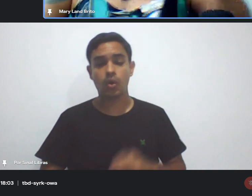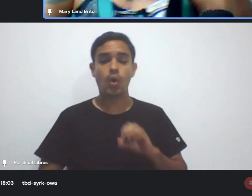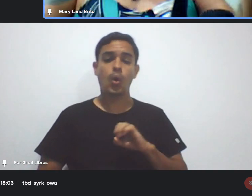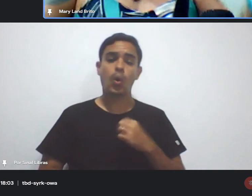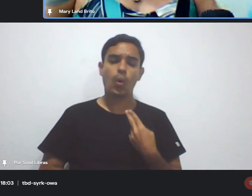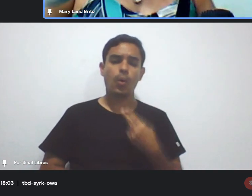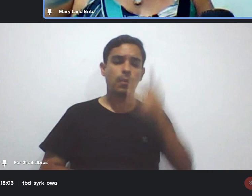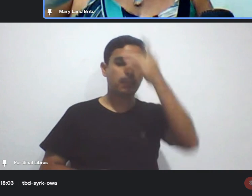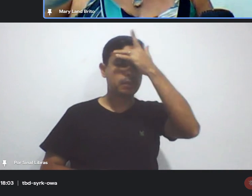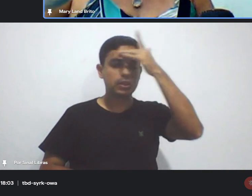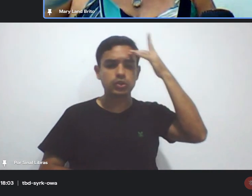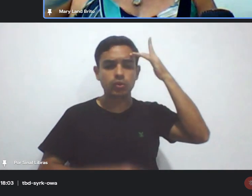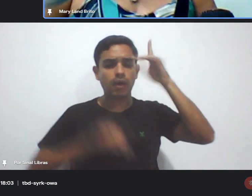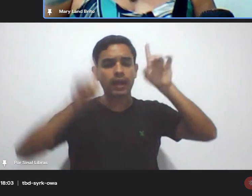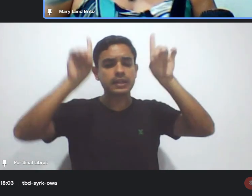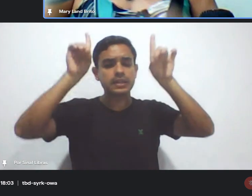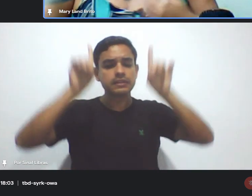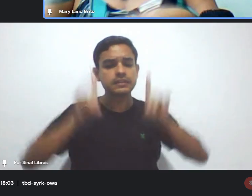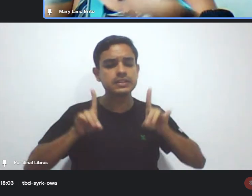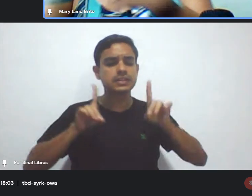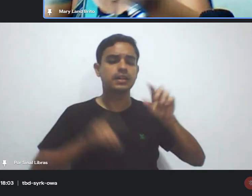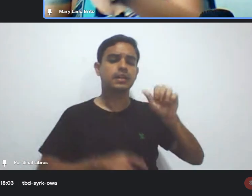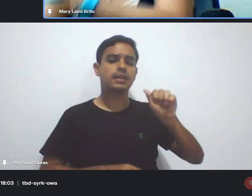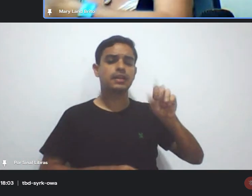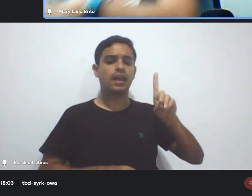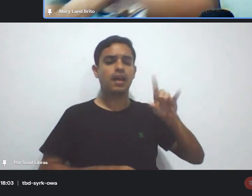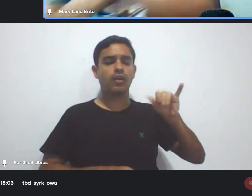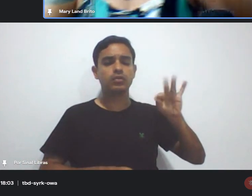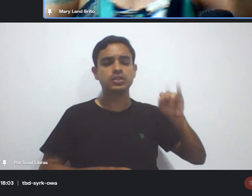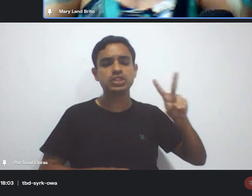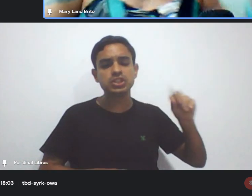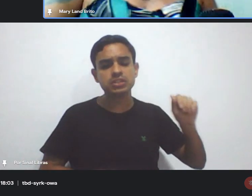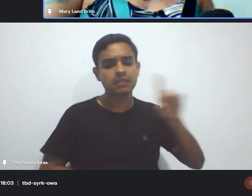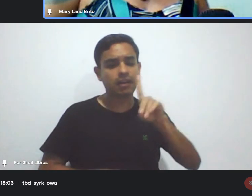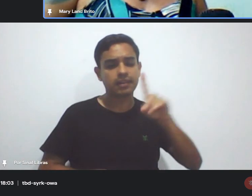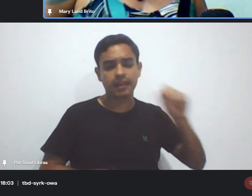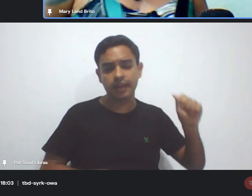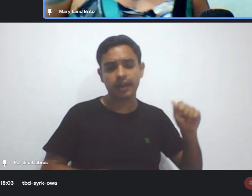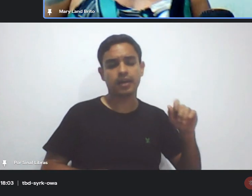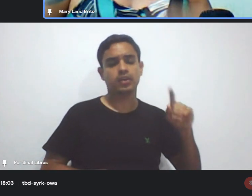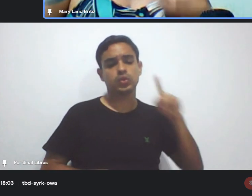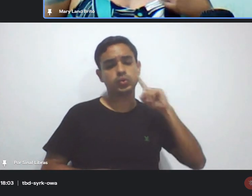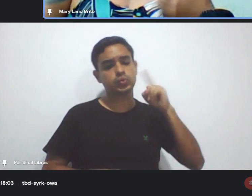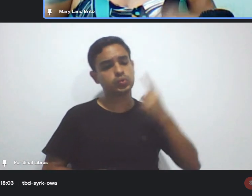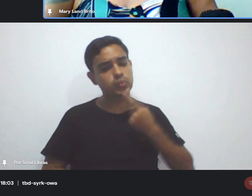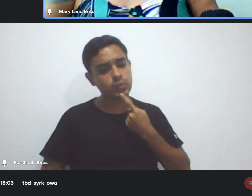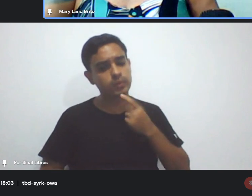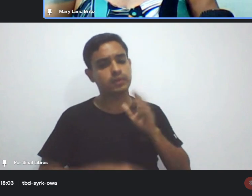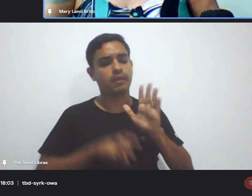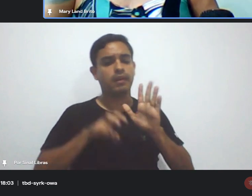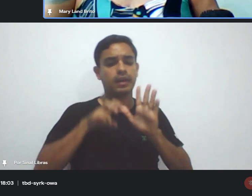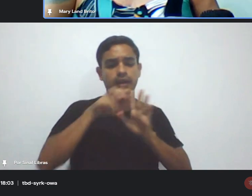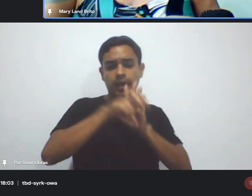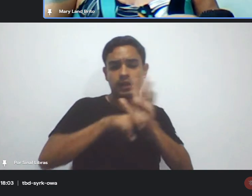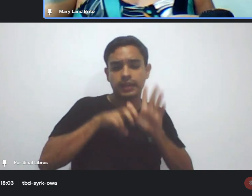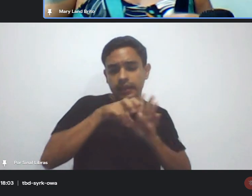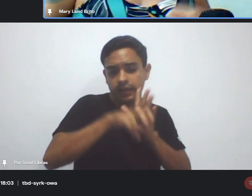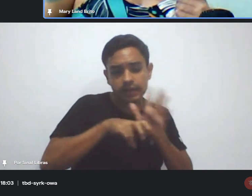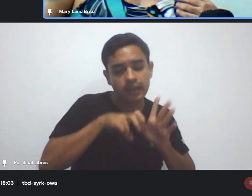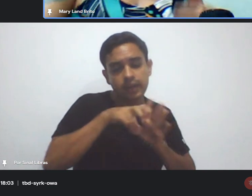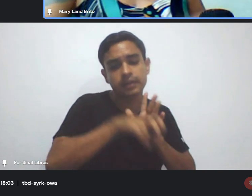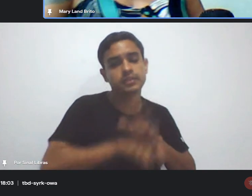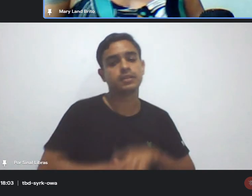auditiva ou surdo. Pessoa com deficiência física ou cadeirante, tá? Existem aí,